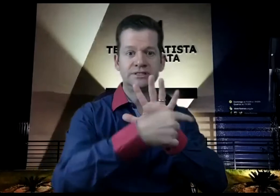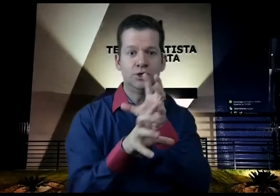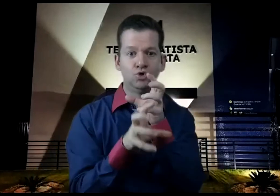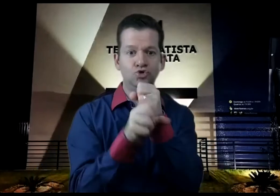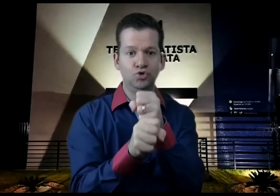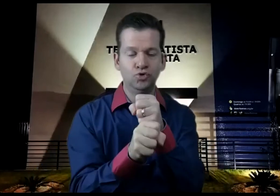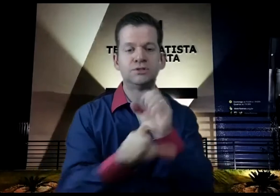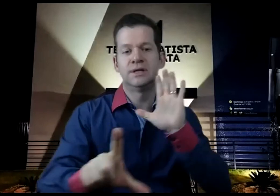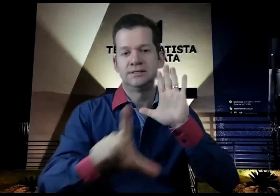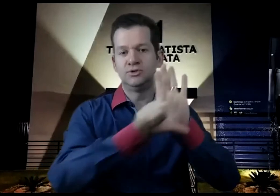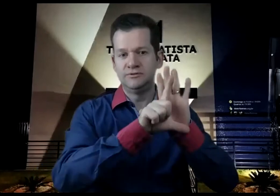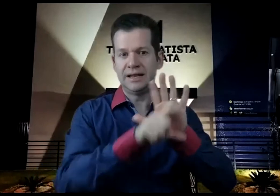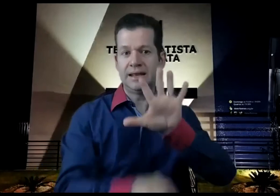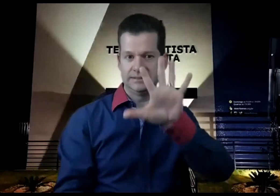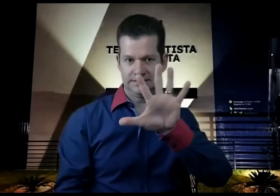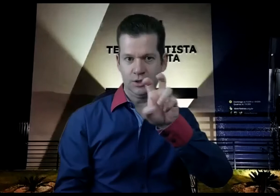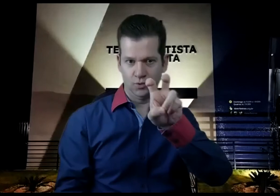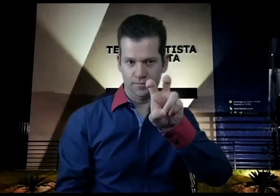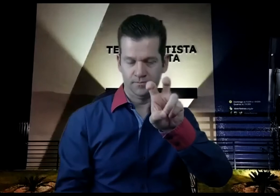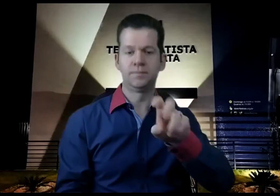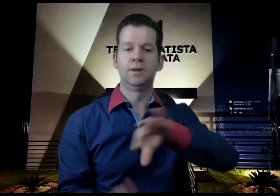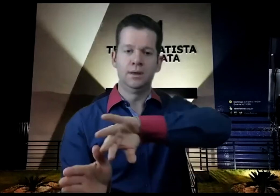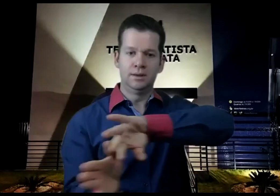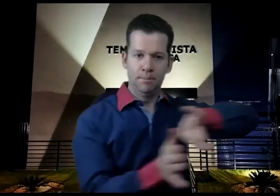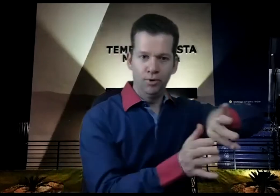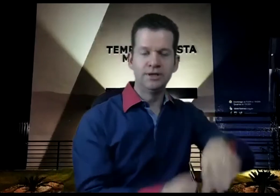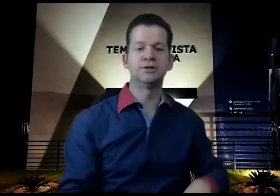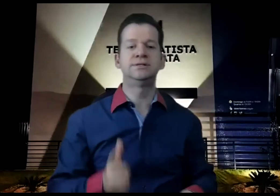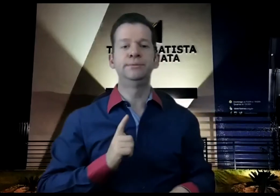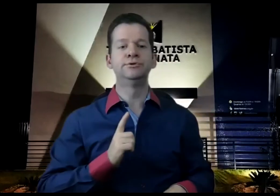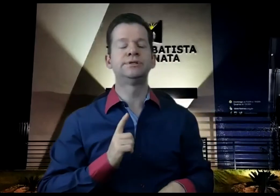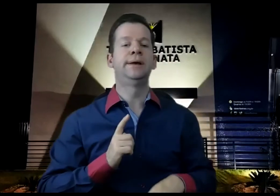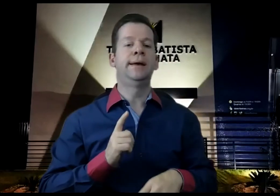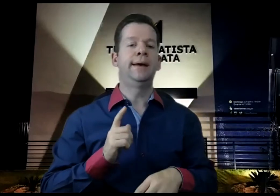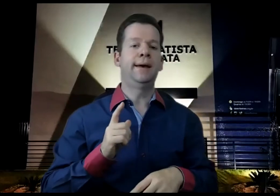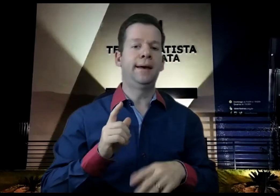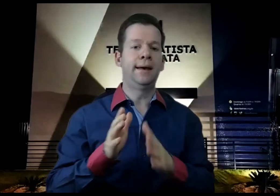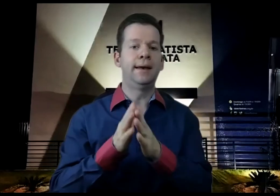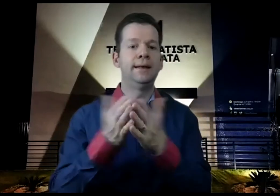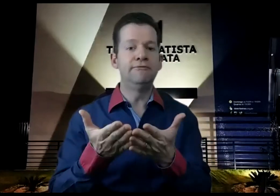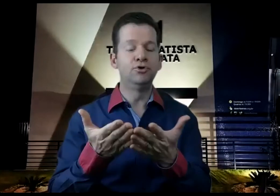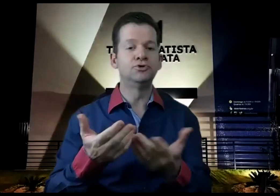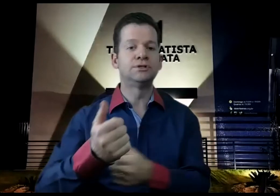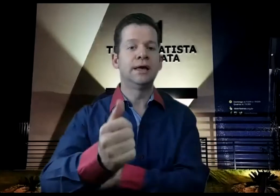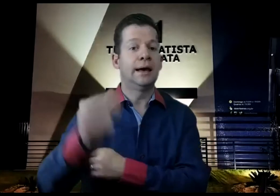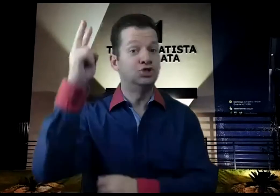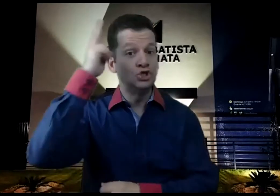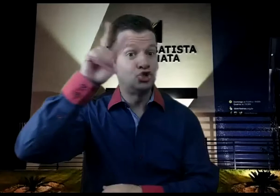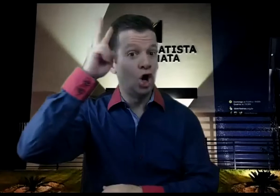5 juntos são os livros da lei. 5. Depois, nós temos livros de